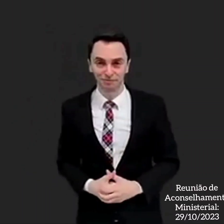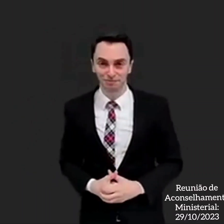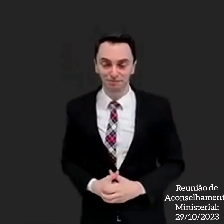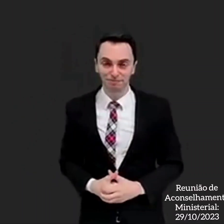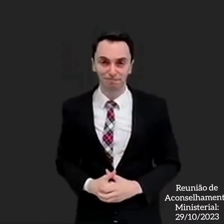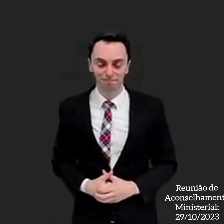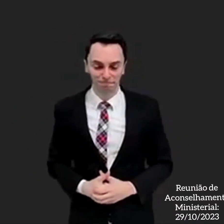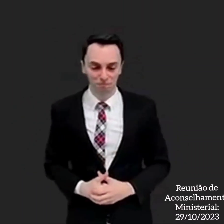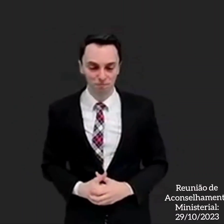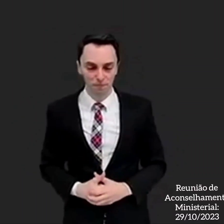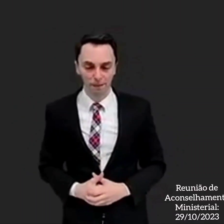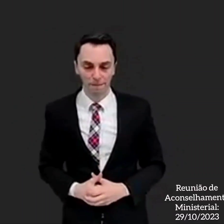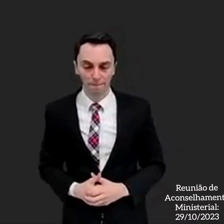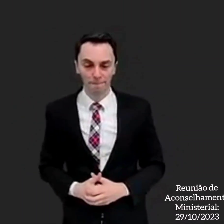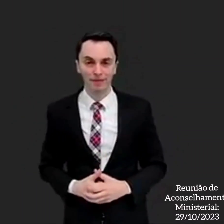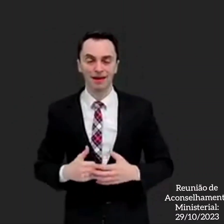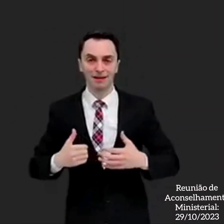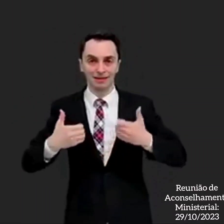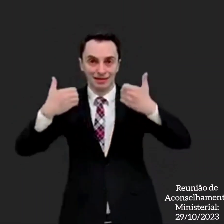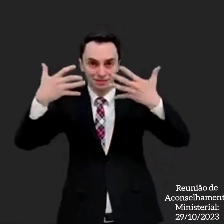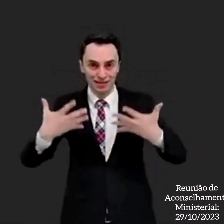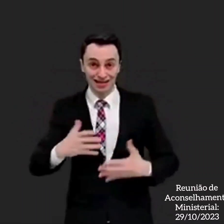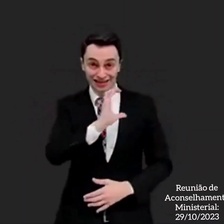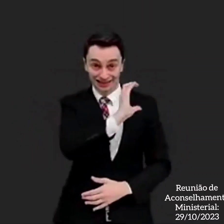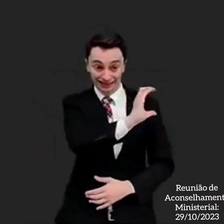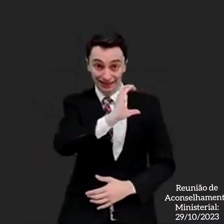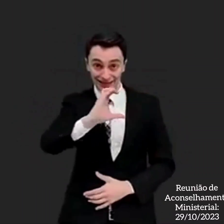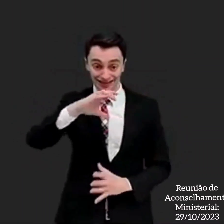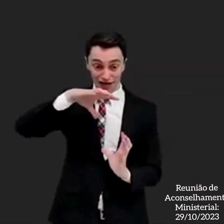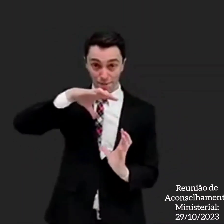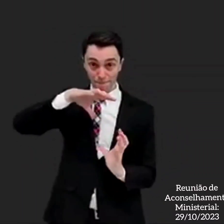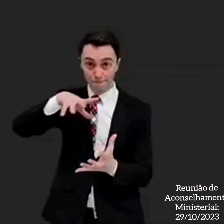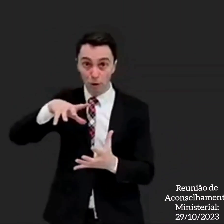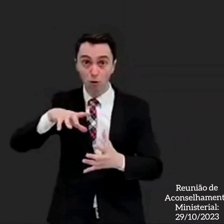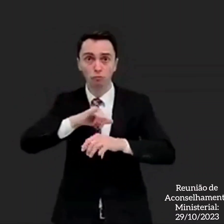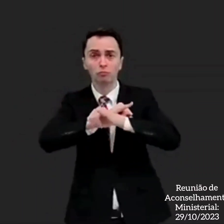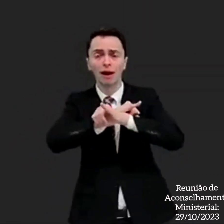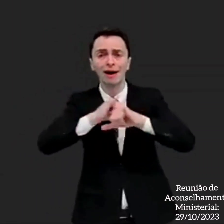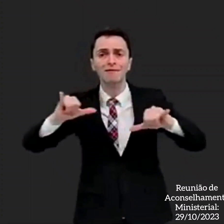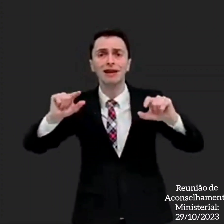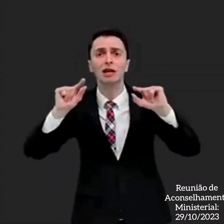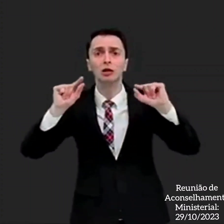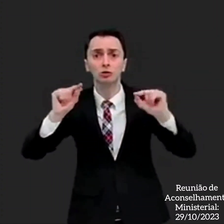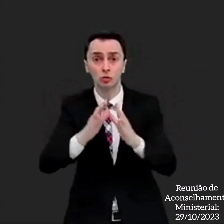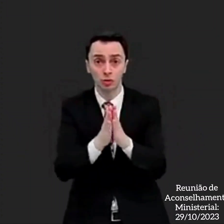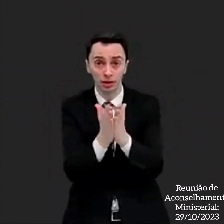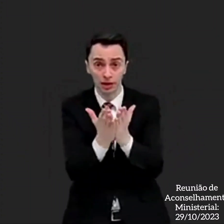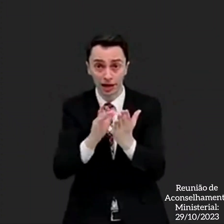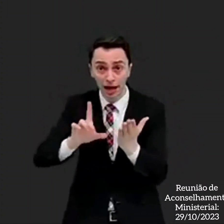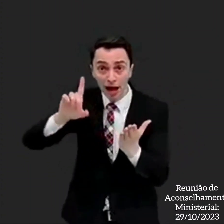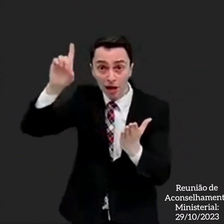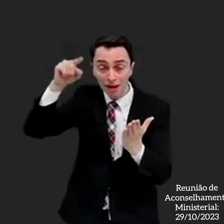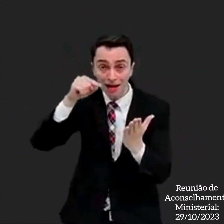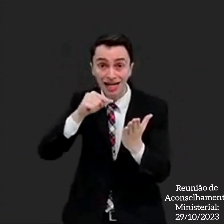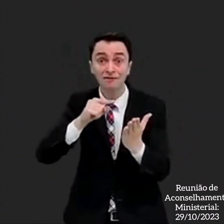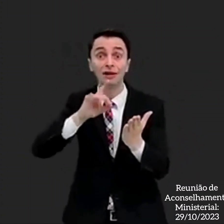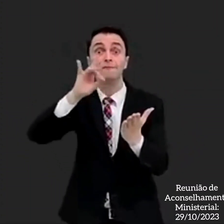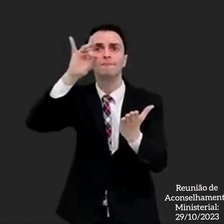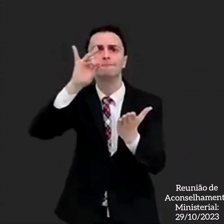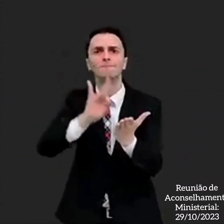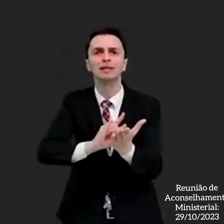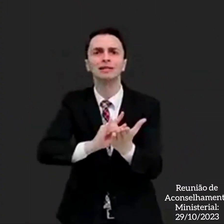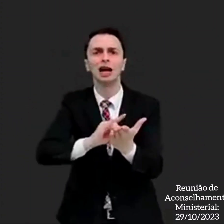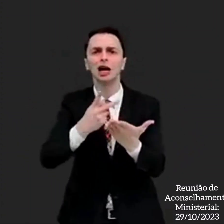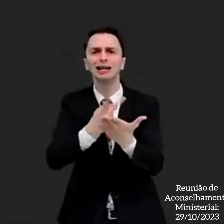cristã confessa a Bíblia Sagrada como a fiel, infalível e